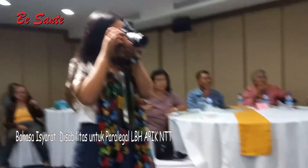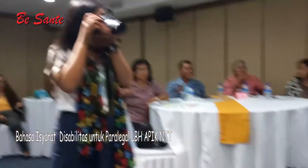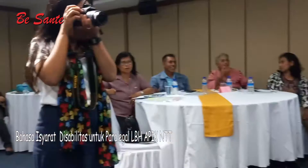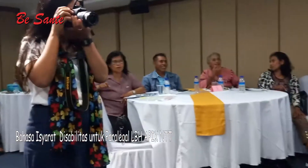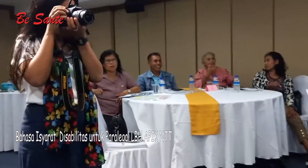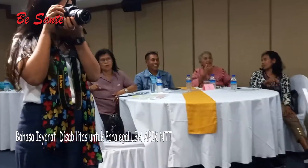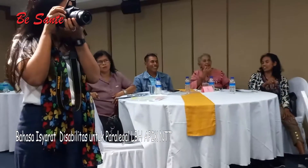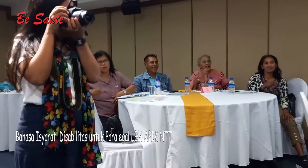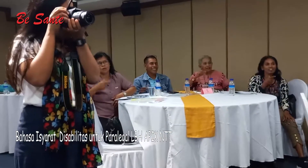nenek.